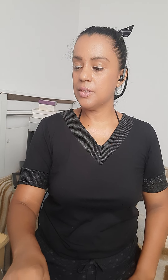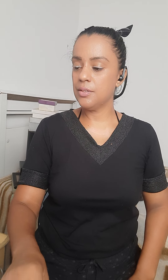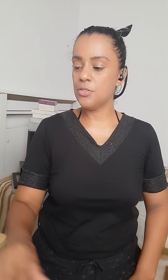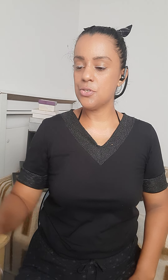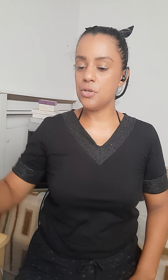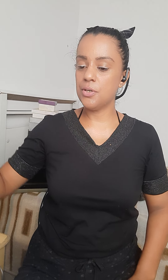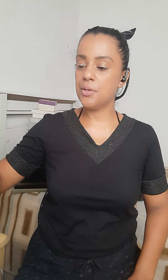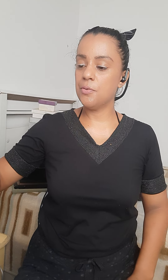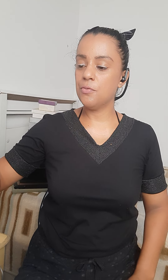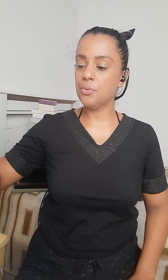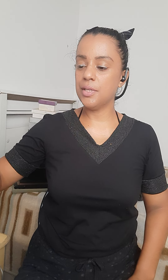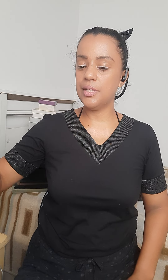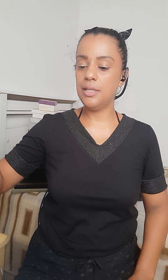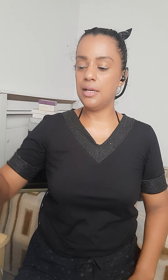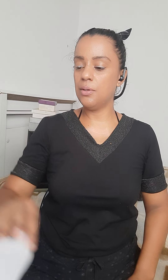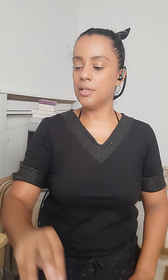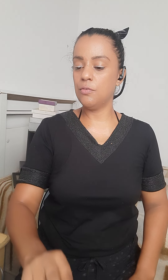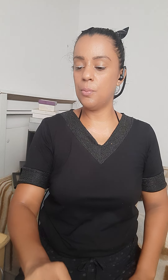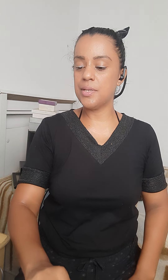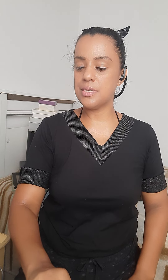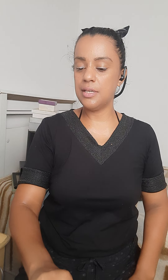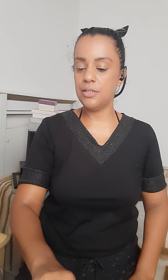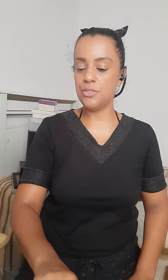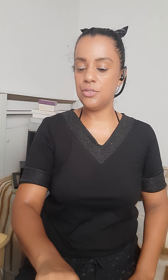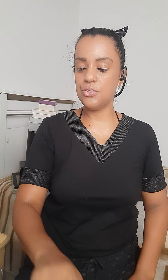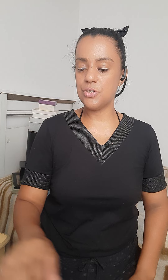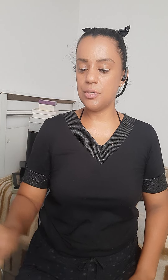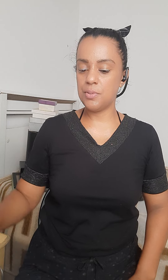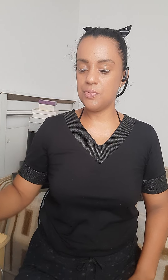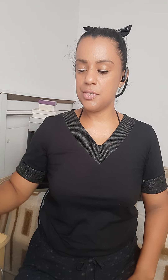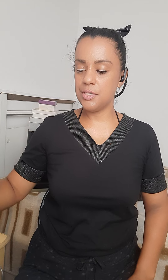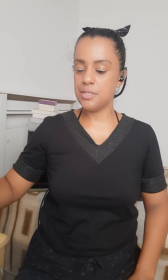Deixa eu só voltar aqui na aula que eu vou passar já para vocês.